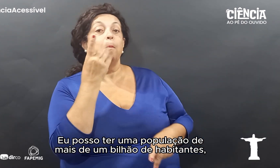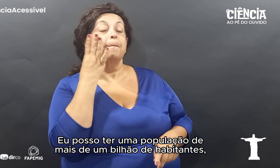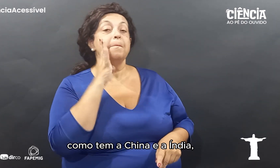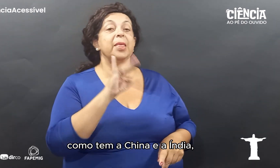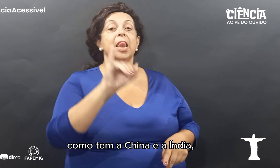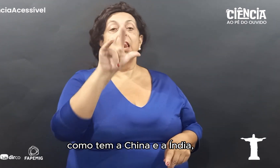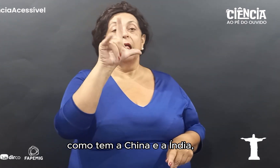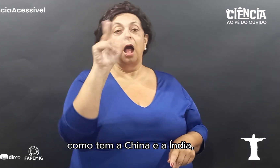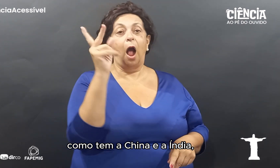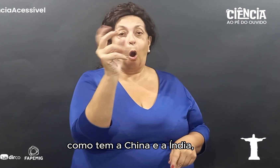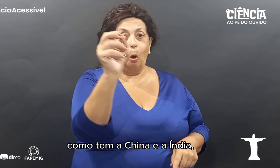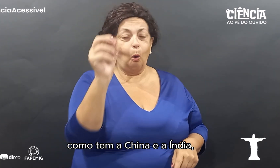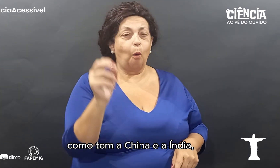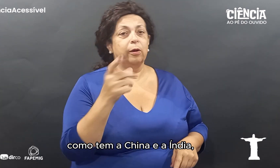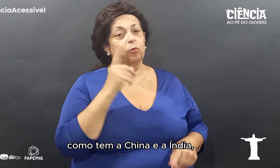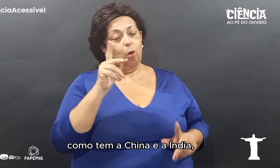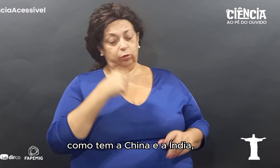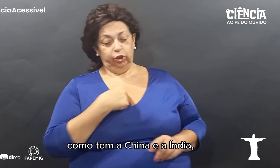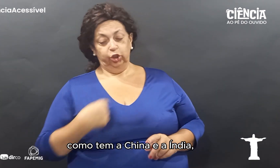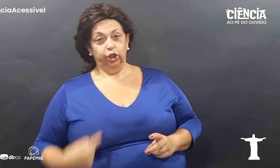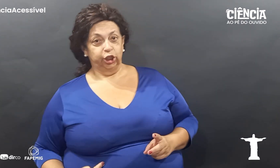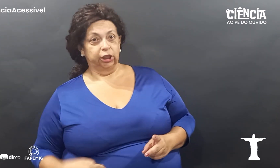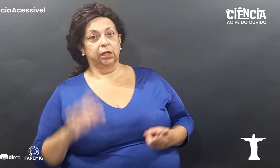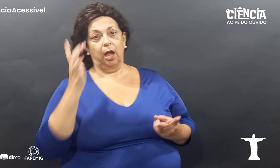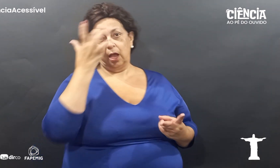de habitantes, como tem a China e a